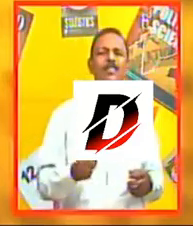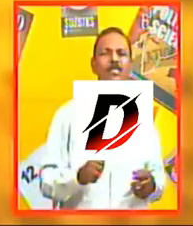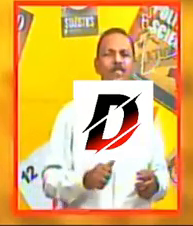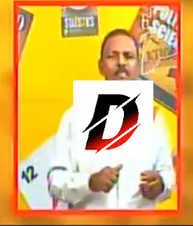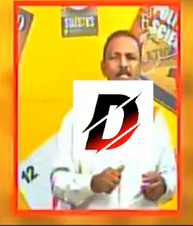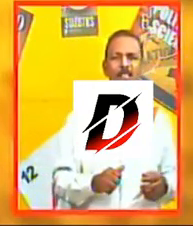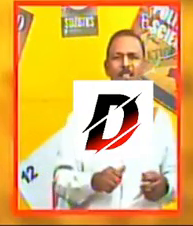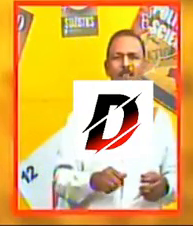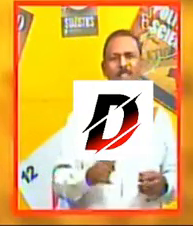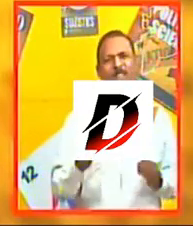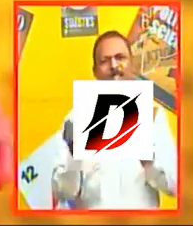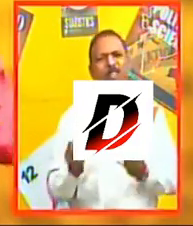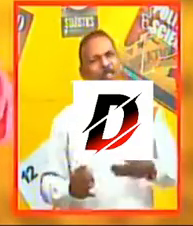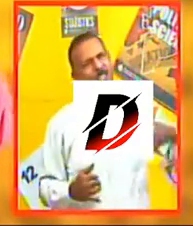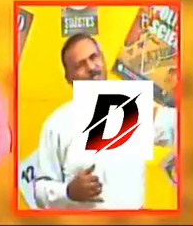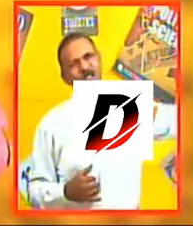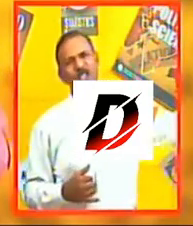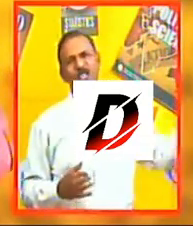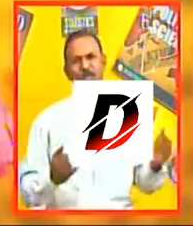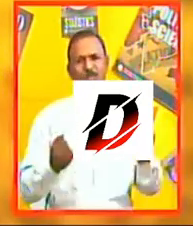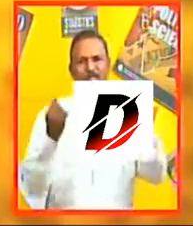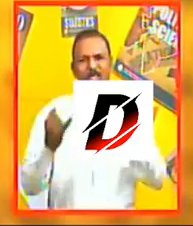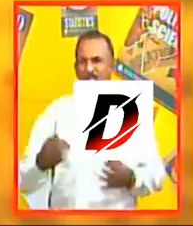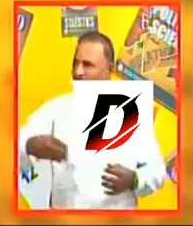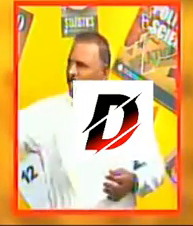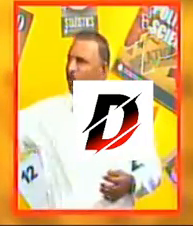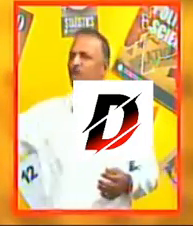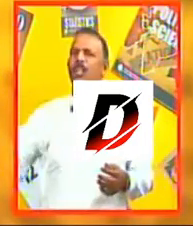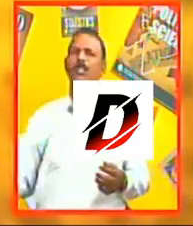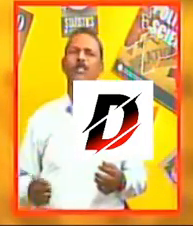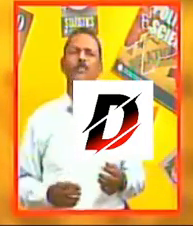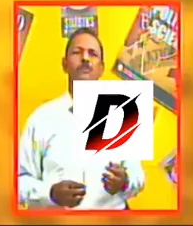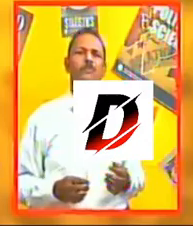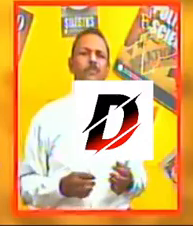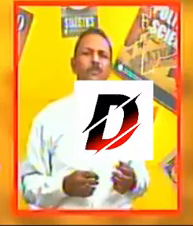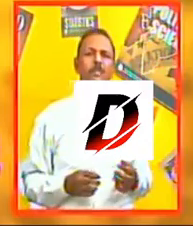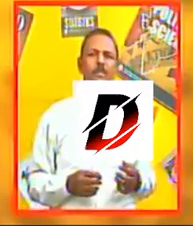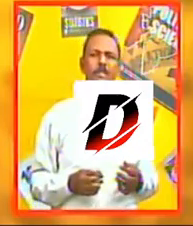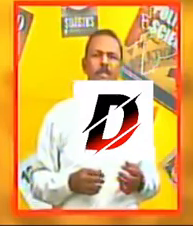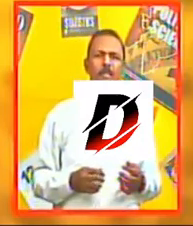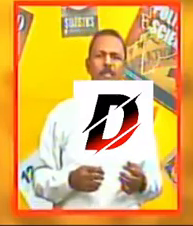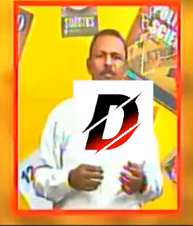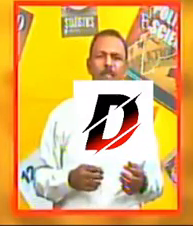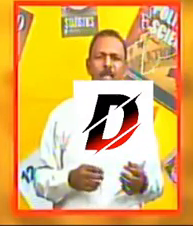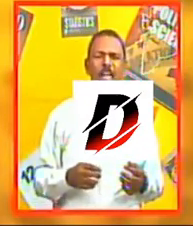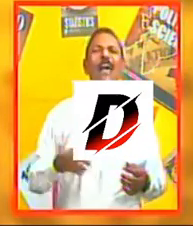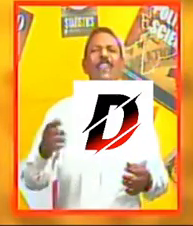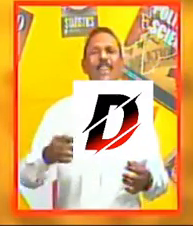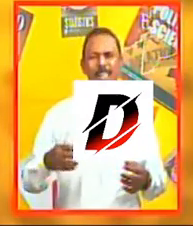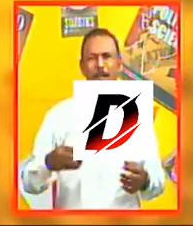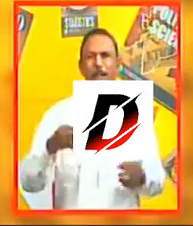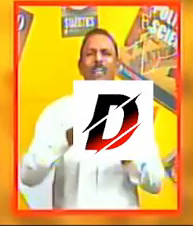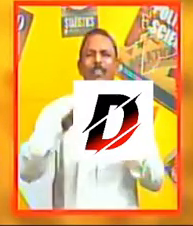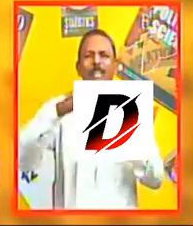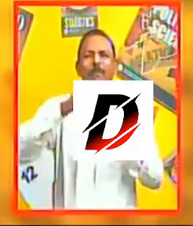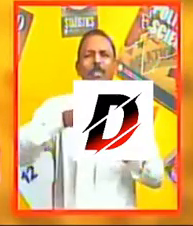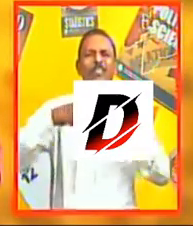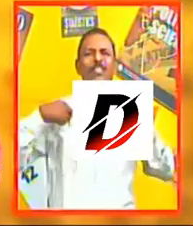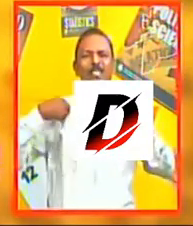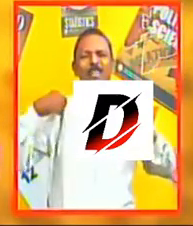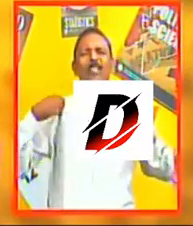காலத்தில் நம்ம எல்லாமே பார்த்தீங்கன்னா, அது வட இந்தியாவாக இருக்கட்டும் அல்லது தென்னிந்தியாவாக இருக்கட்டும், நம்ம அதிகமாக என்ன பண்ணுவோங்க, கதர் ஆடை அதிகமாக